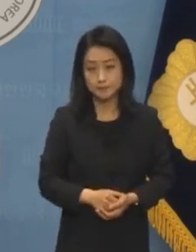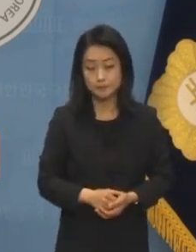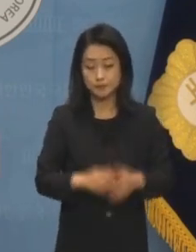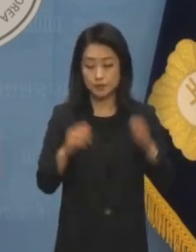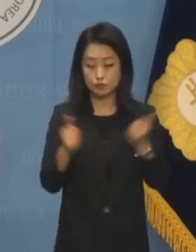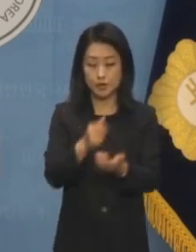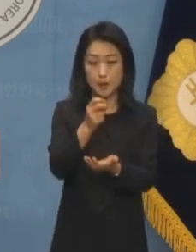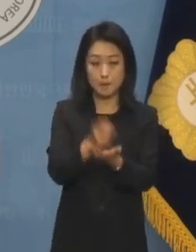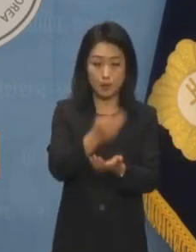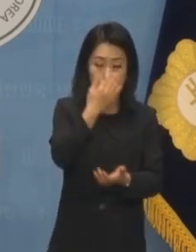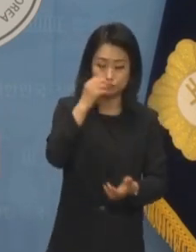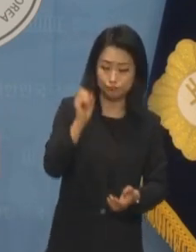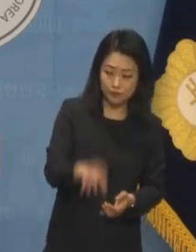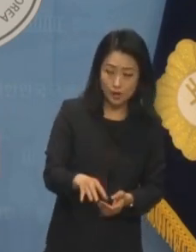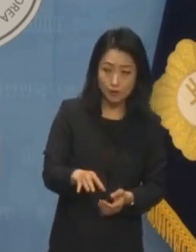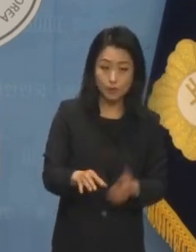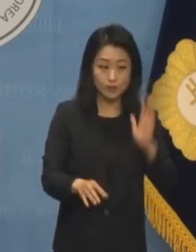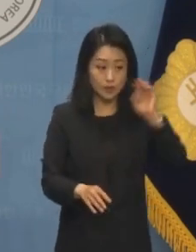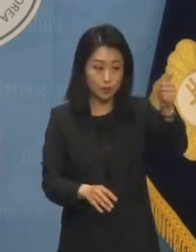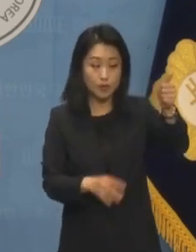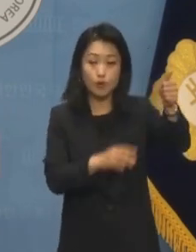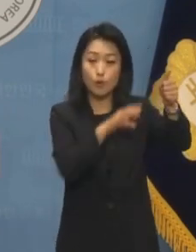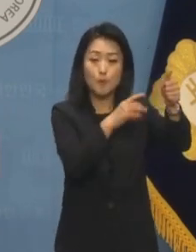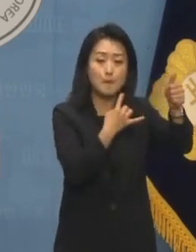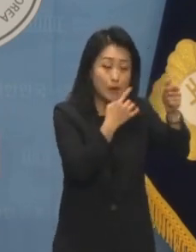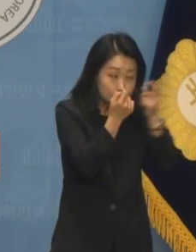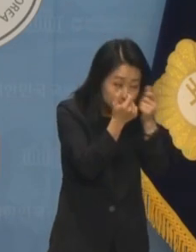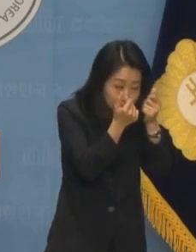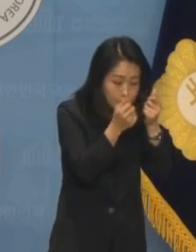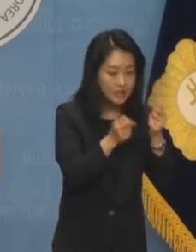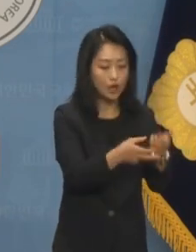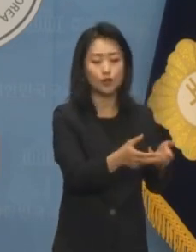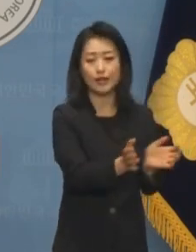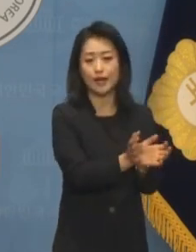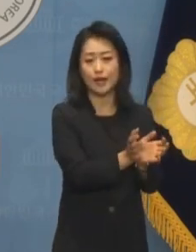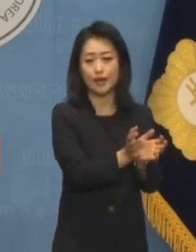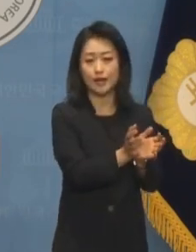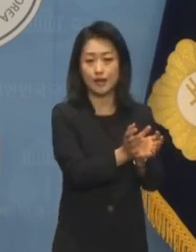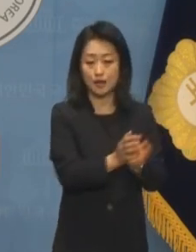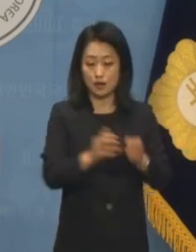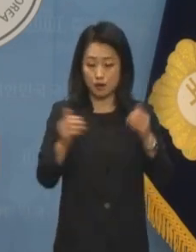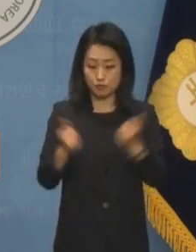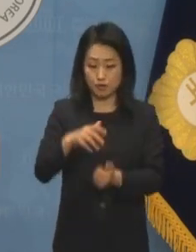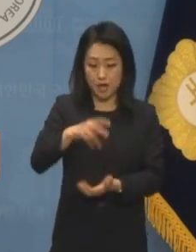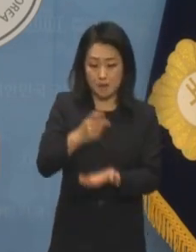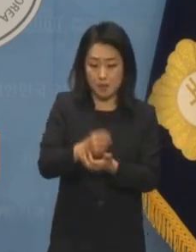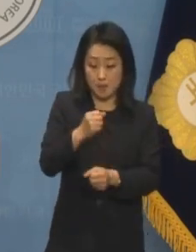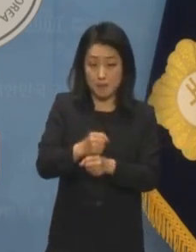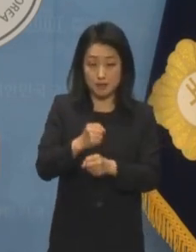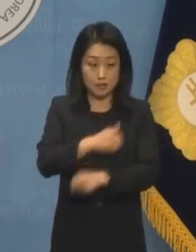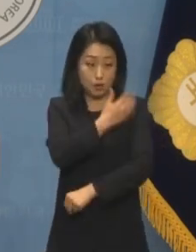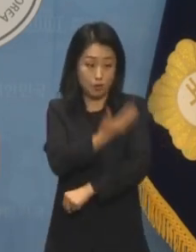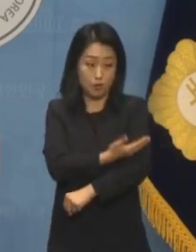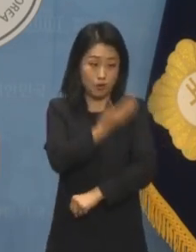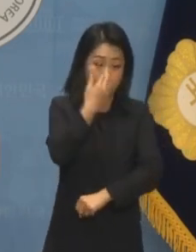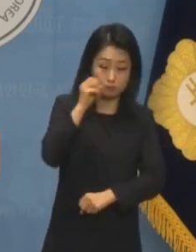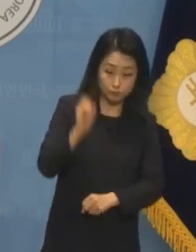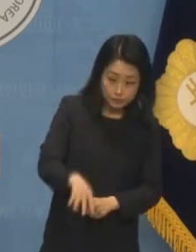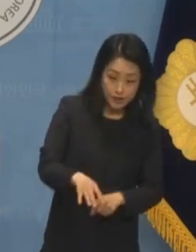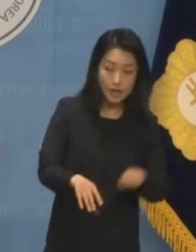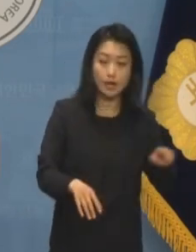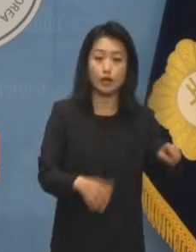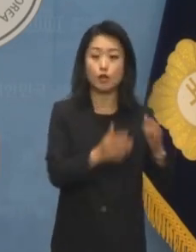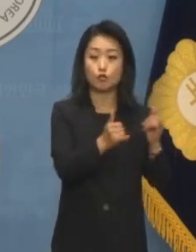국회법은 안중에도 없고 용산 눈치만 보는 여당, 입법부의 본분을 망각한 국민의힘에게